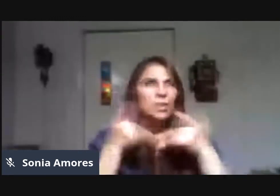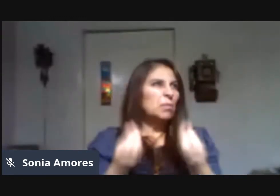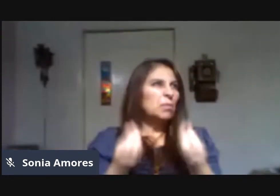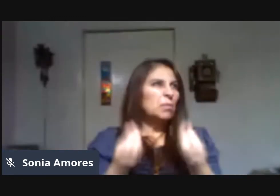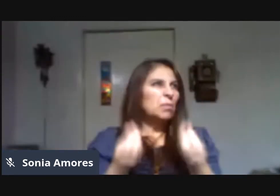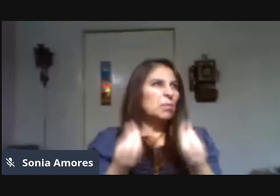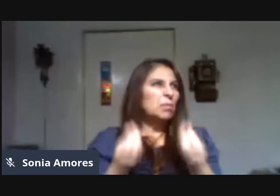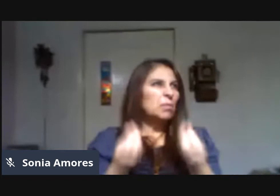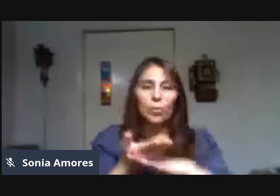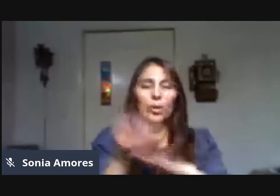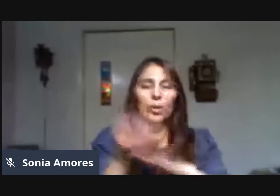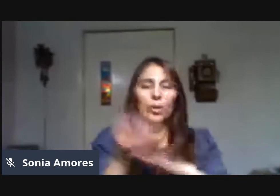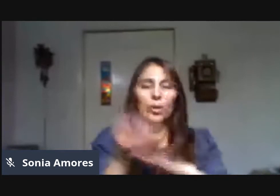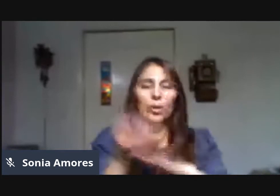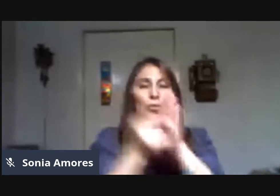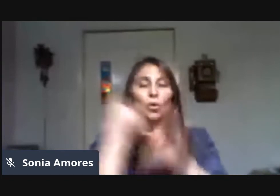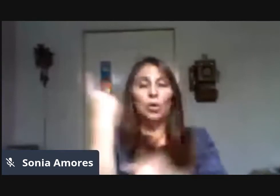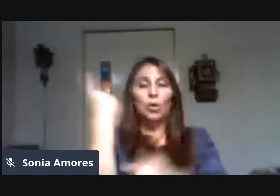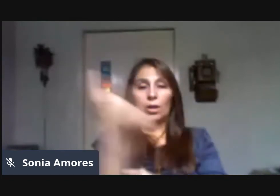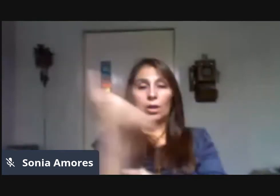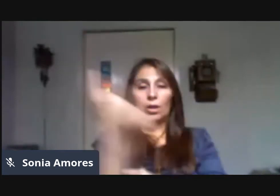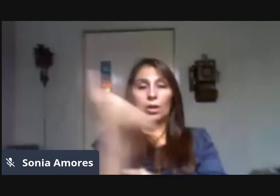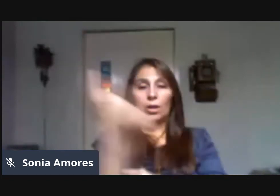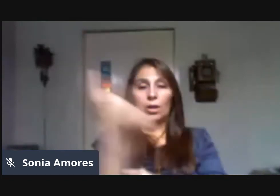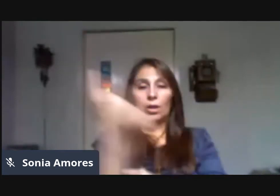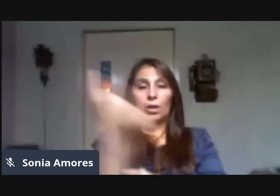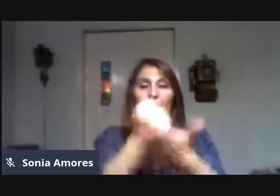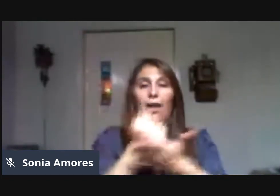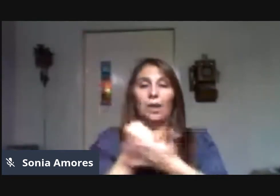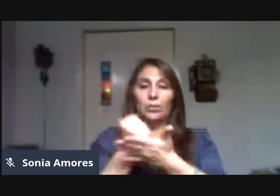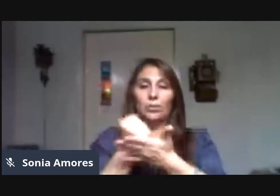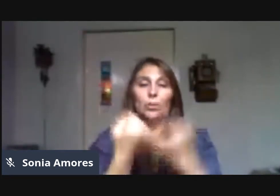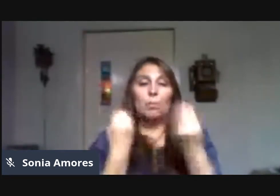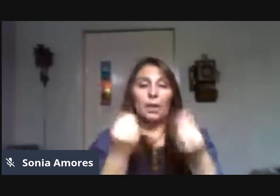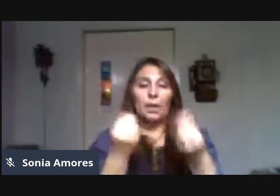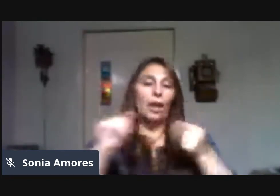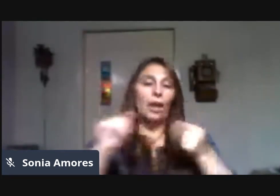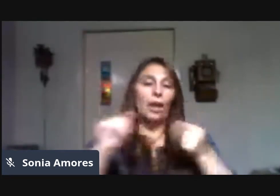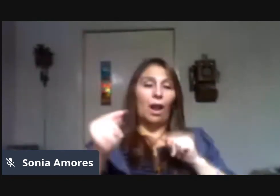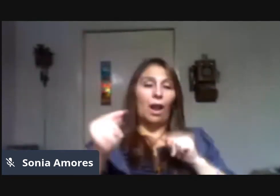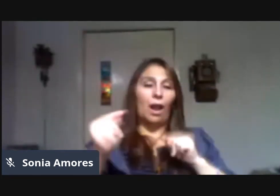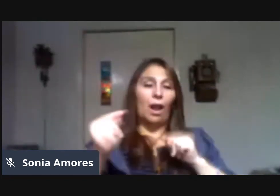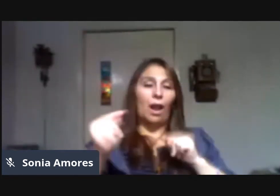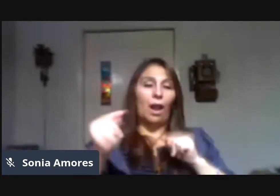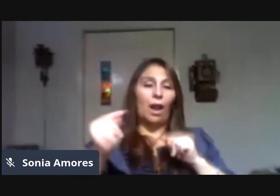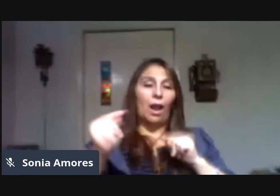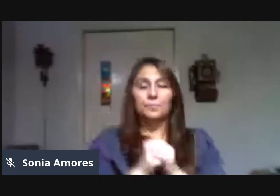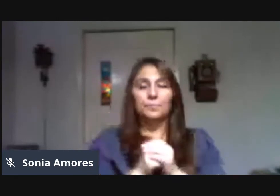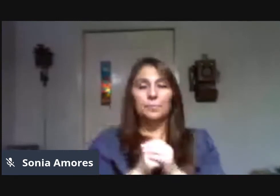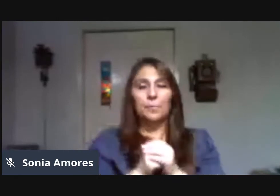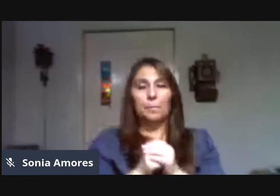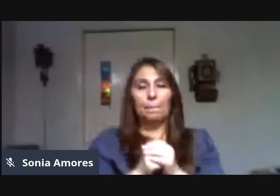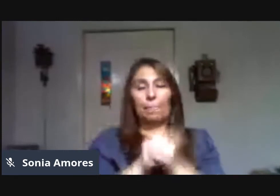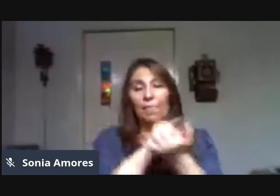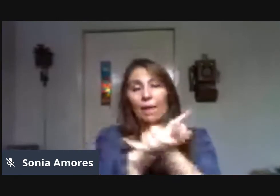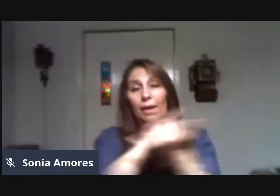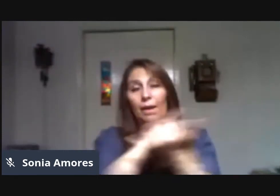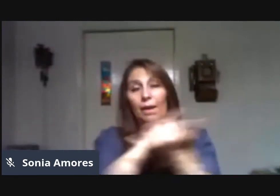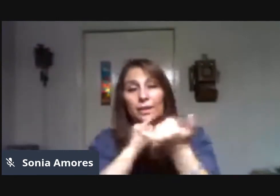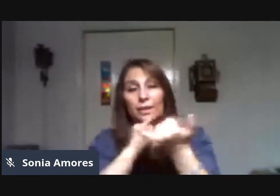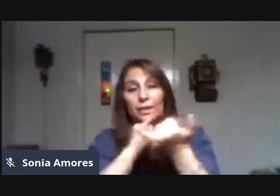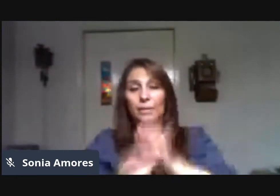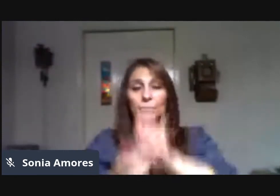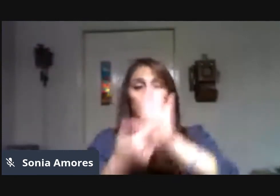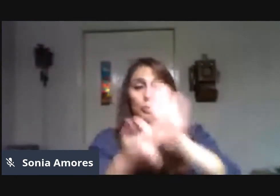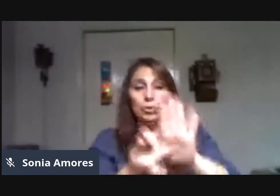ayuden a la discusión, porque en el ciclo de conferencias que al final estaremos también